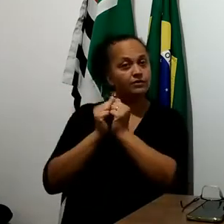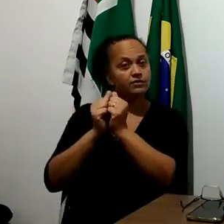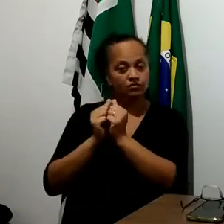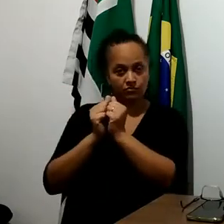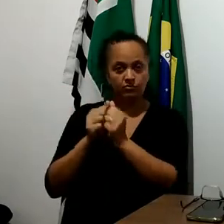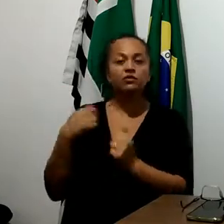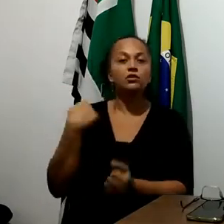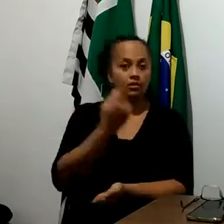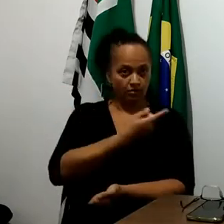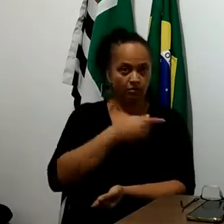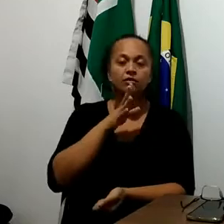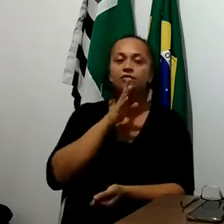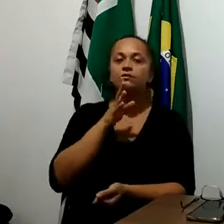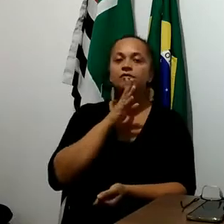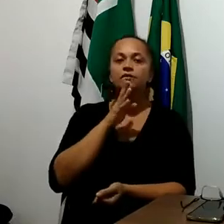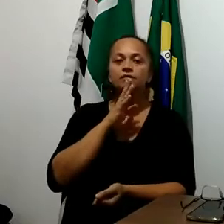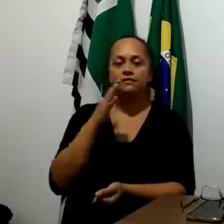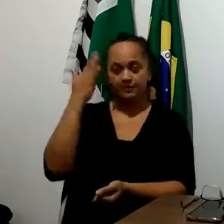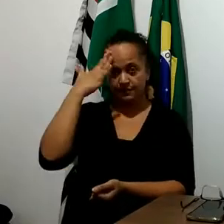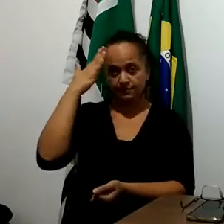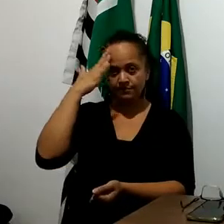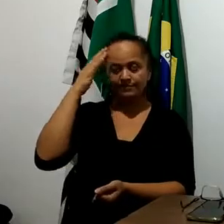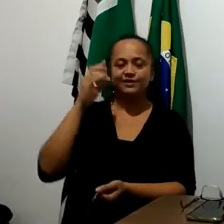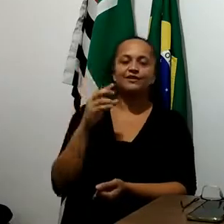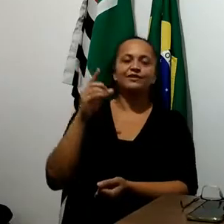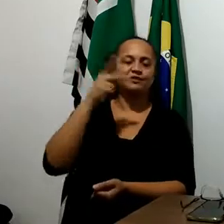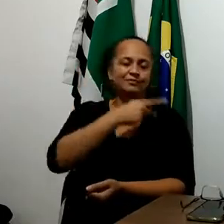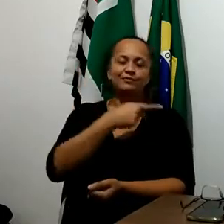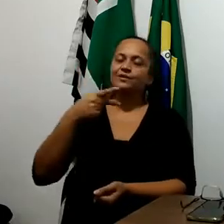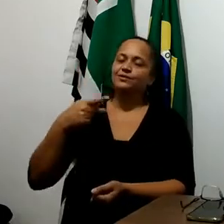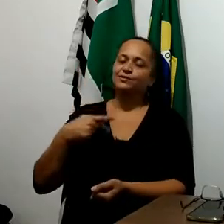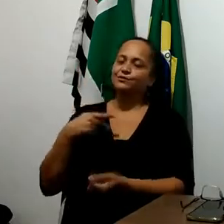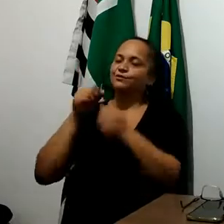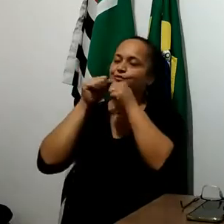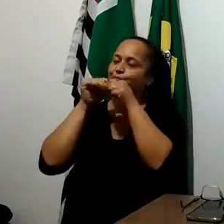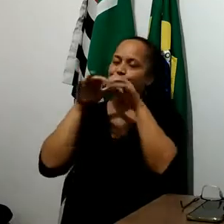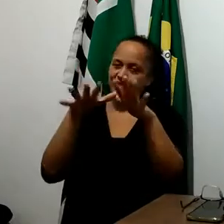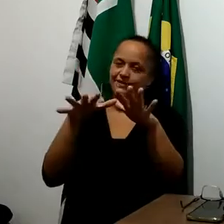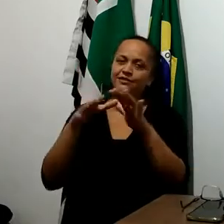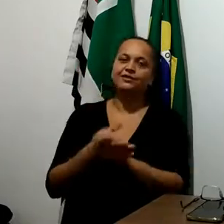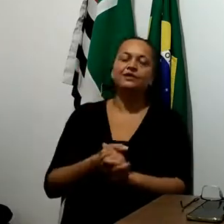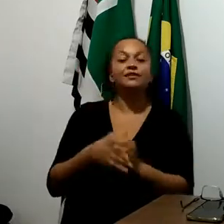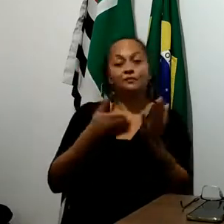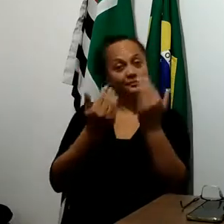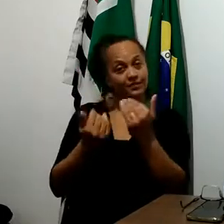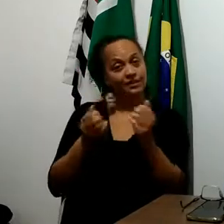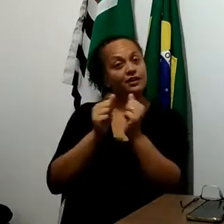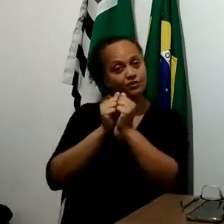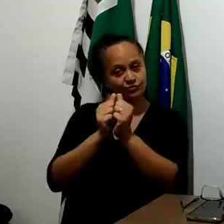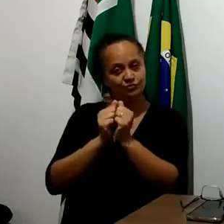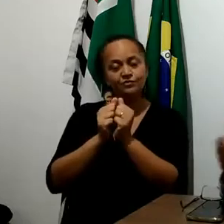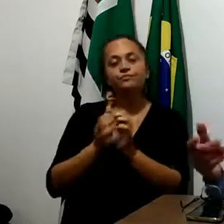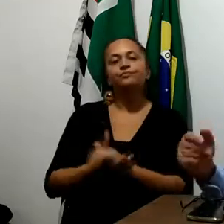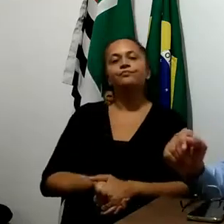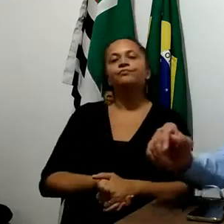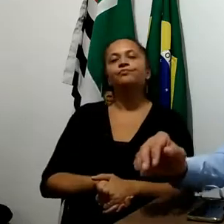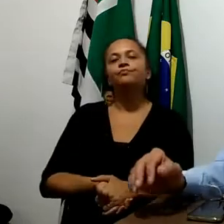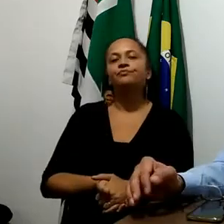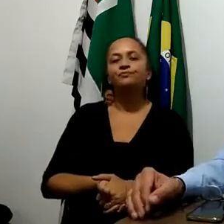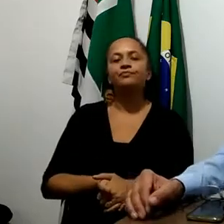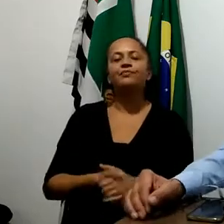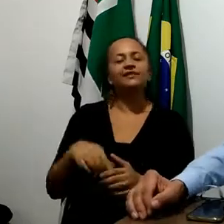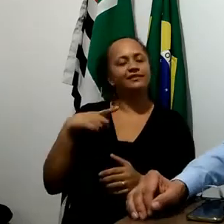ele há algum tempo, a gente sabe que ele é um homem de Deus. Então vamos estar participando, vamos estar junto aqui, trazendo os nossos alimentos e